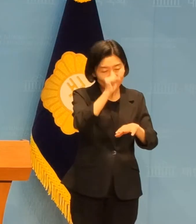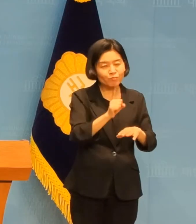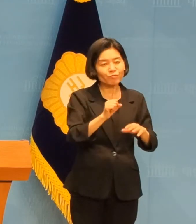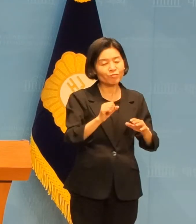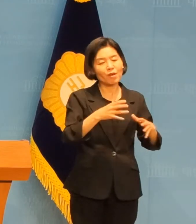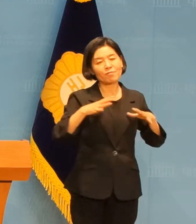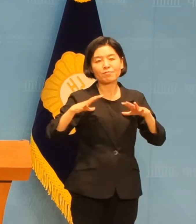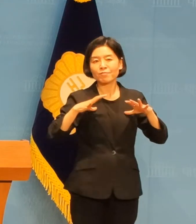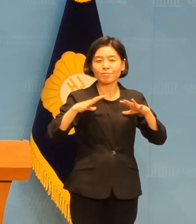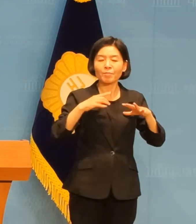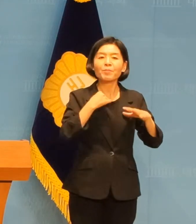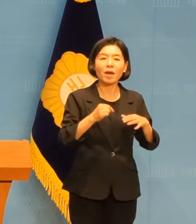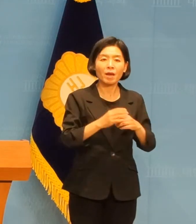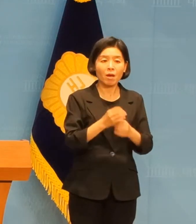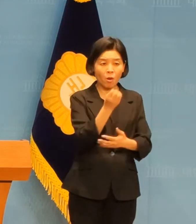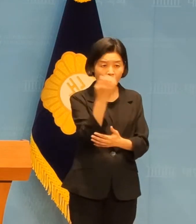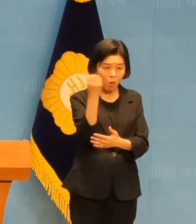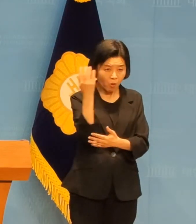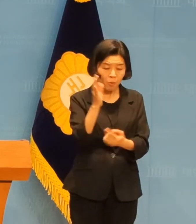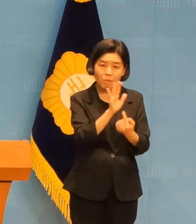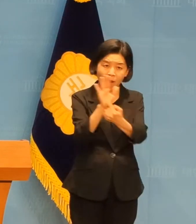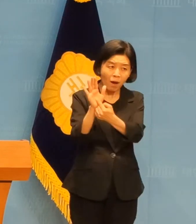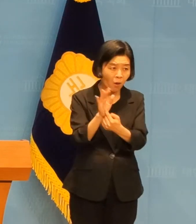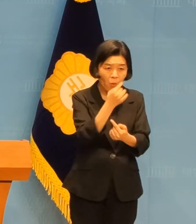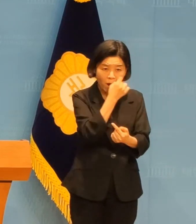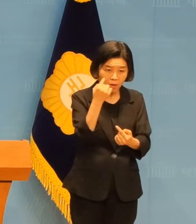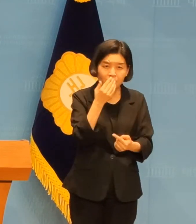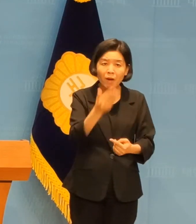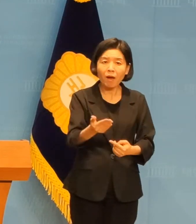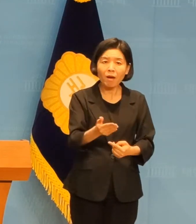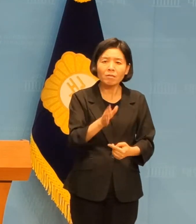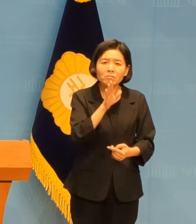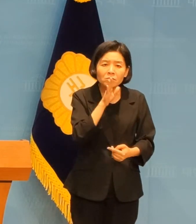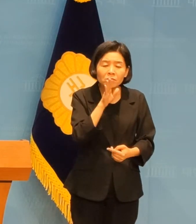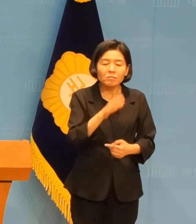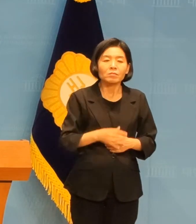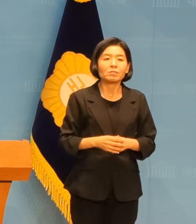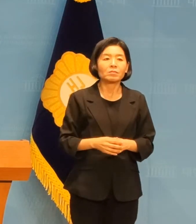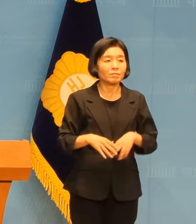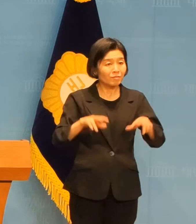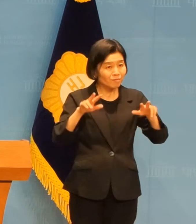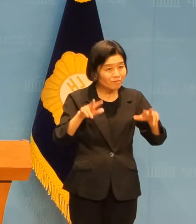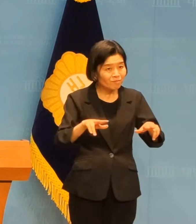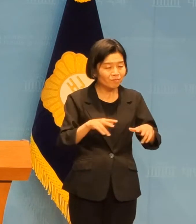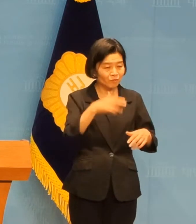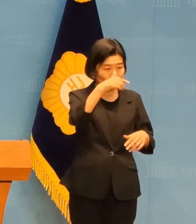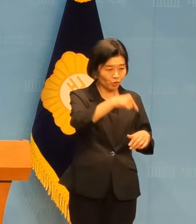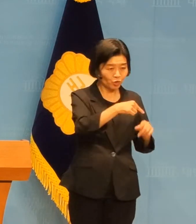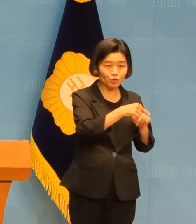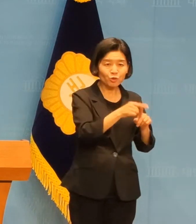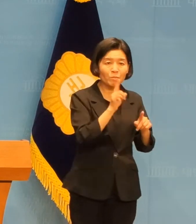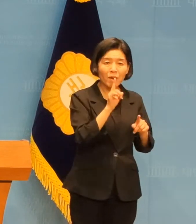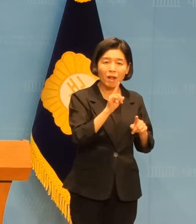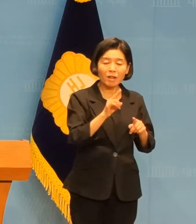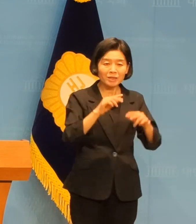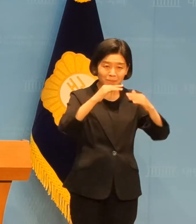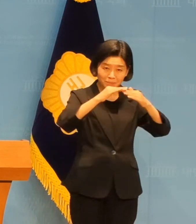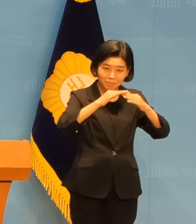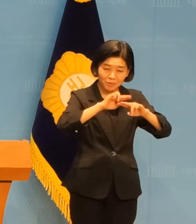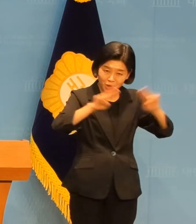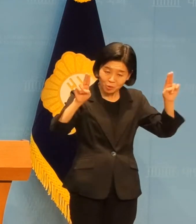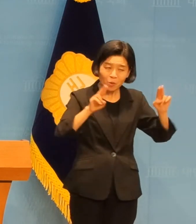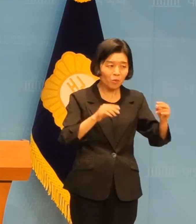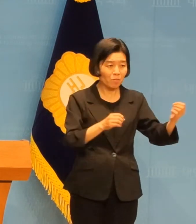누구나 확인할 수 있는 명백한 사실입니다. 이제 와서 그 주장을 철회한다고 입장을